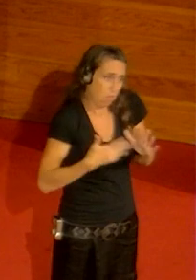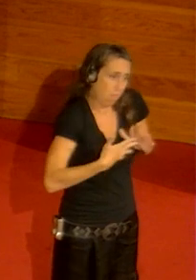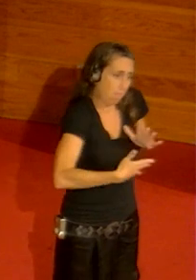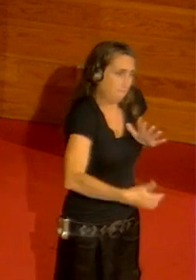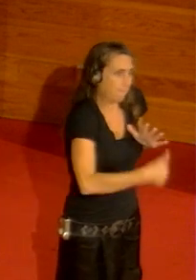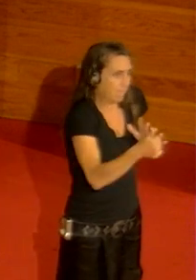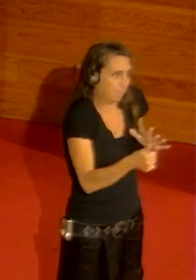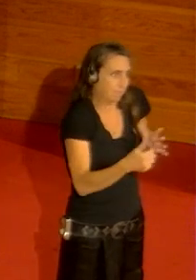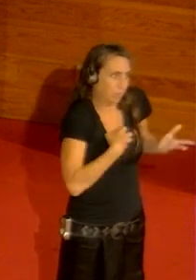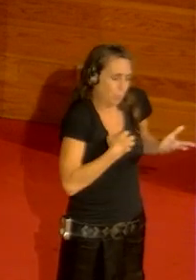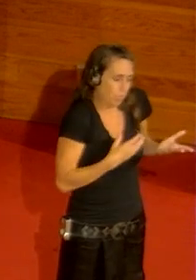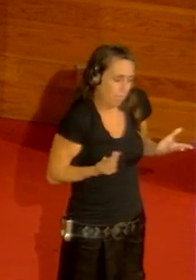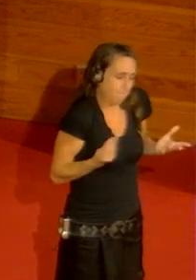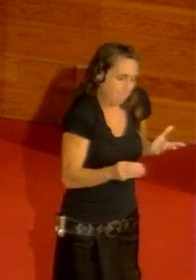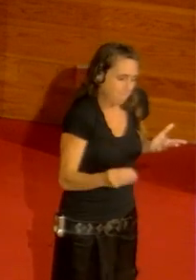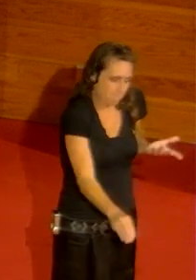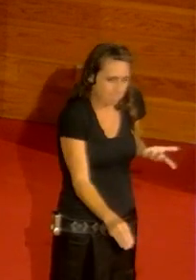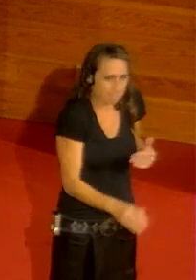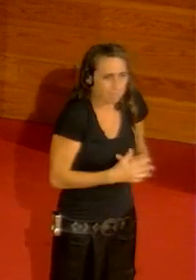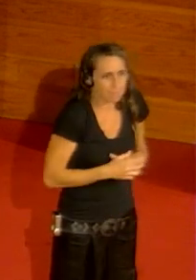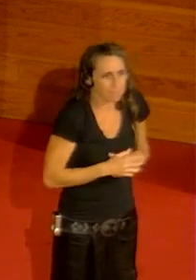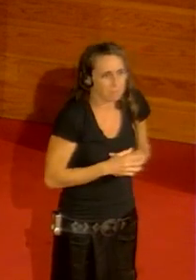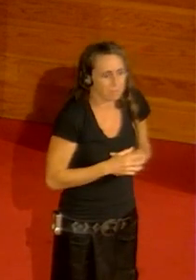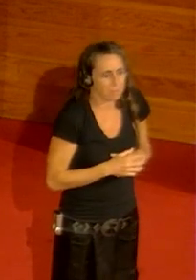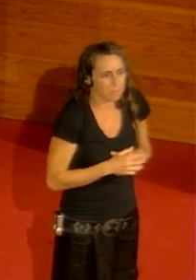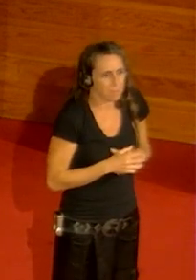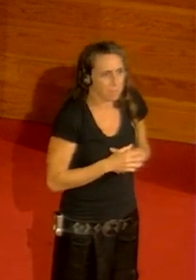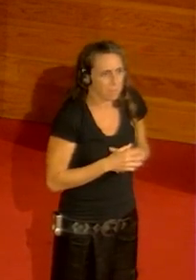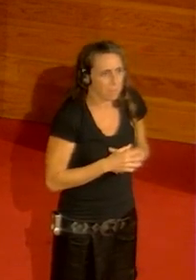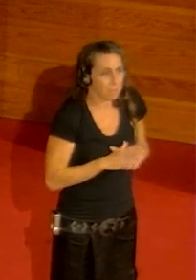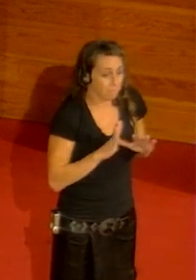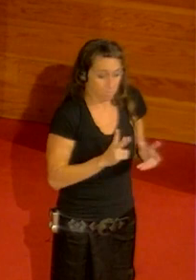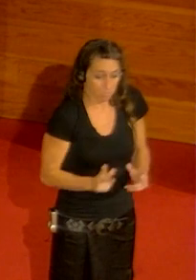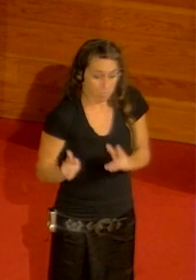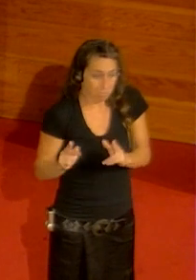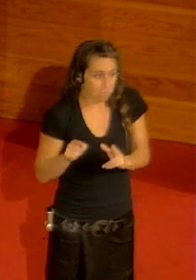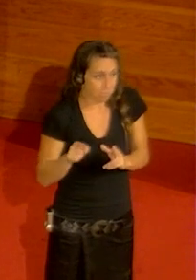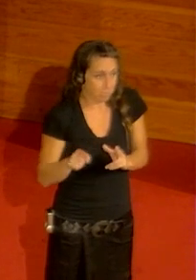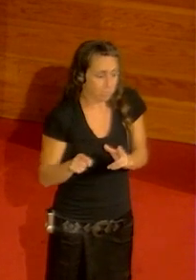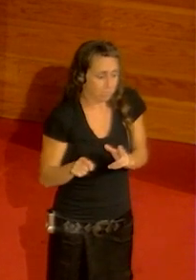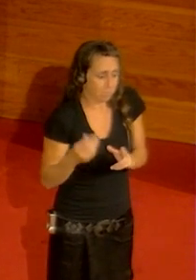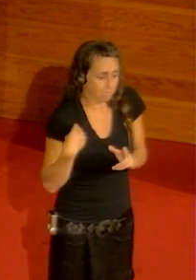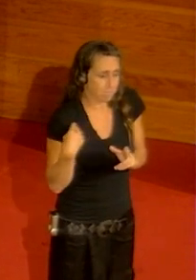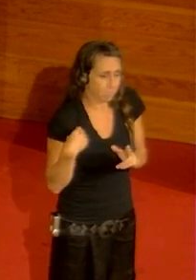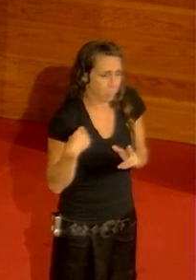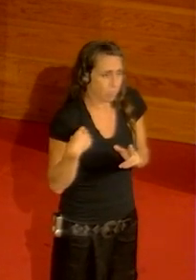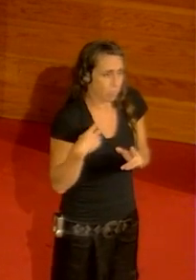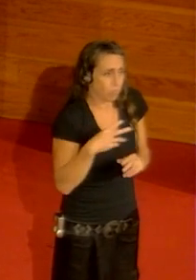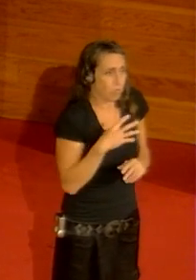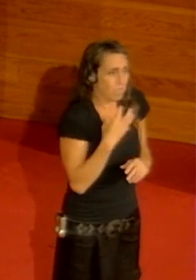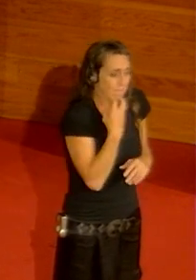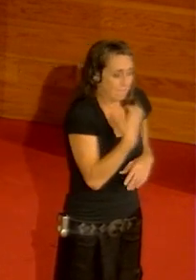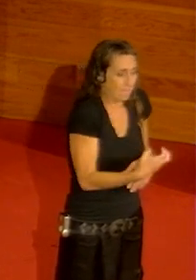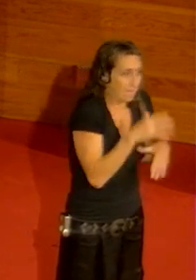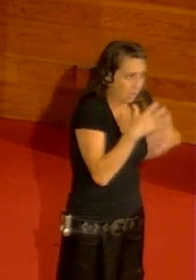de la cuenta y no no era demasiado largo es esta ruptura que también se está dando entre el Israel actual